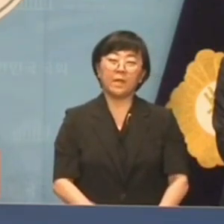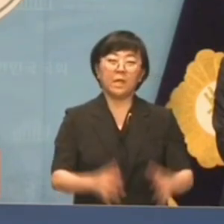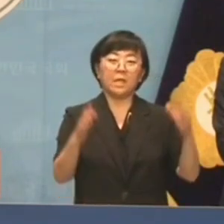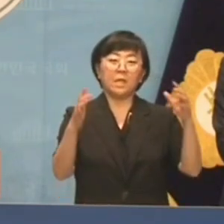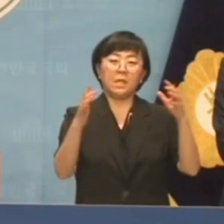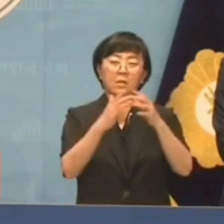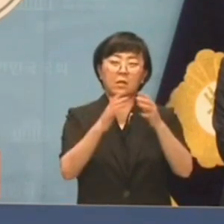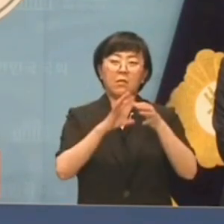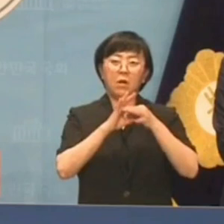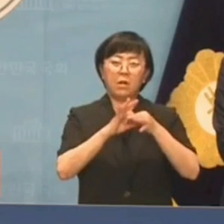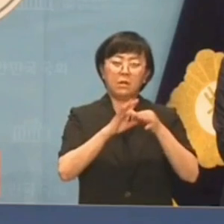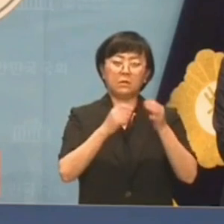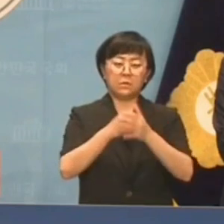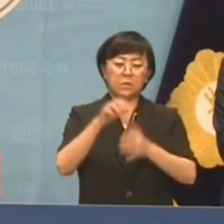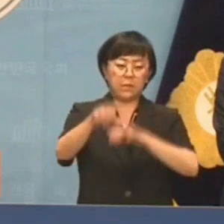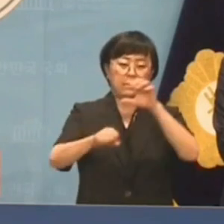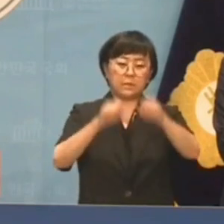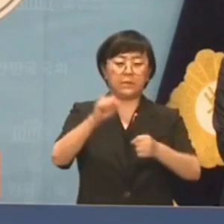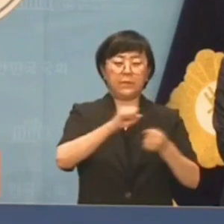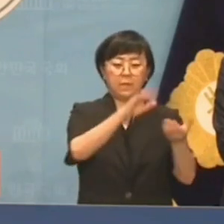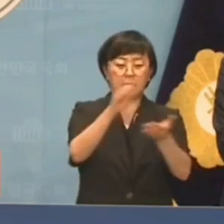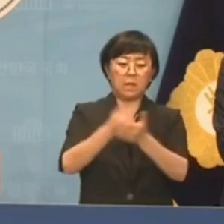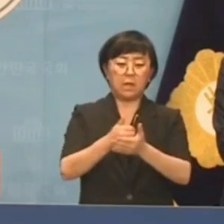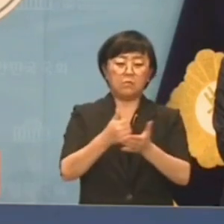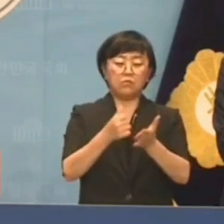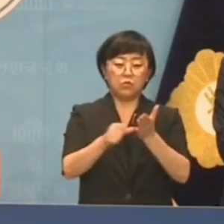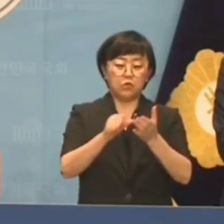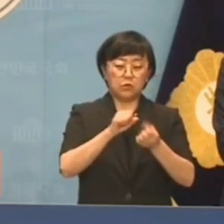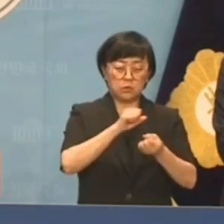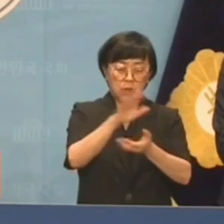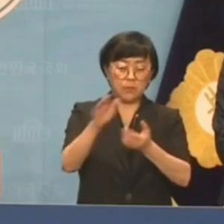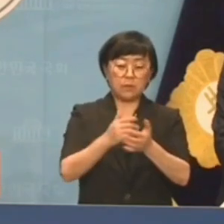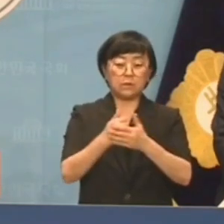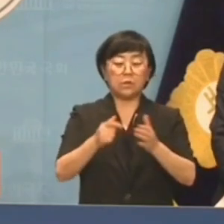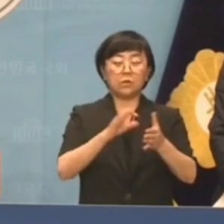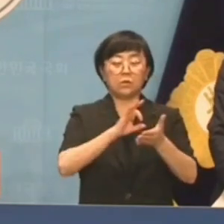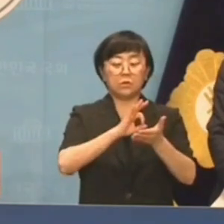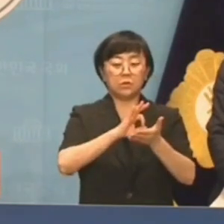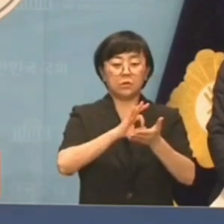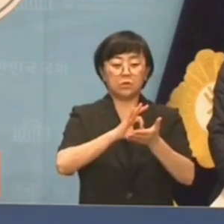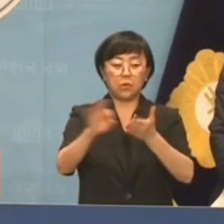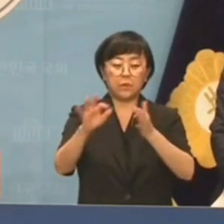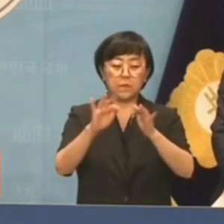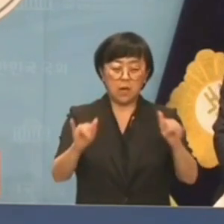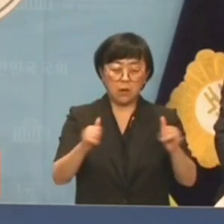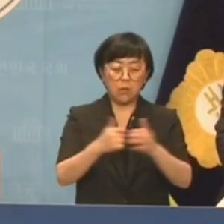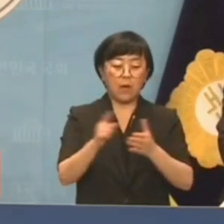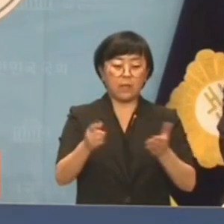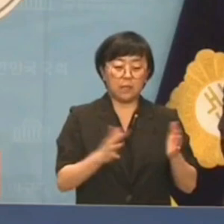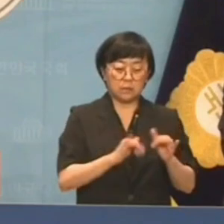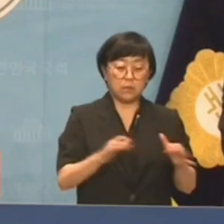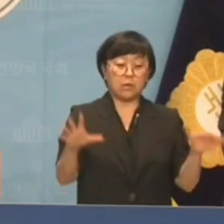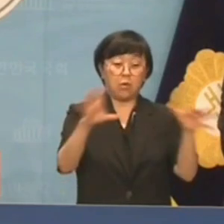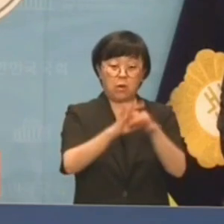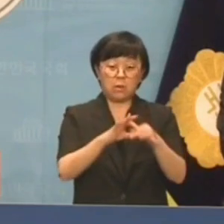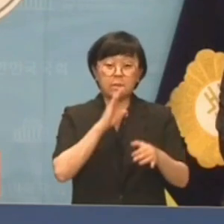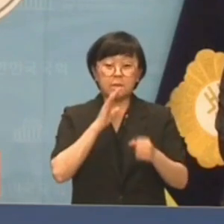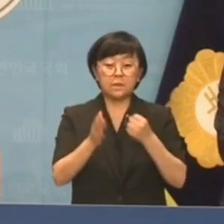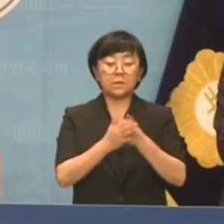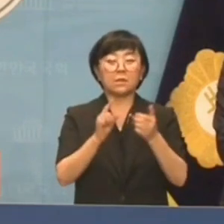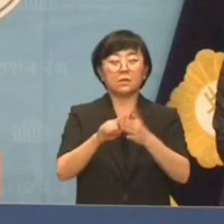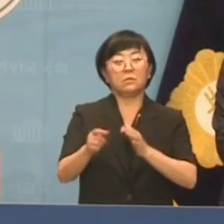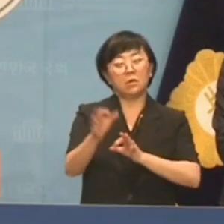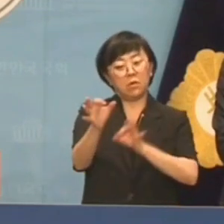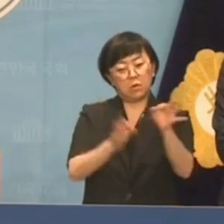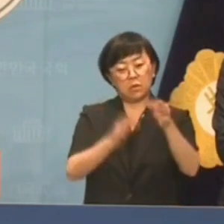플랫폼의 독과점 심화로 배달, 택배, 물류 등 플랫폼과 소비자를 연결하는 플랫폼 종사자들이 급증하고 있으나 이들의